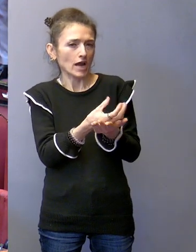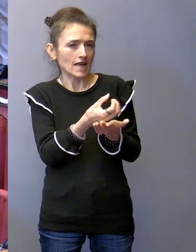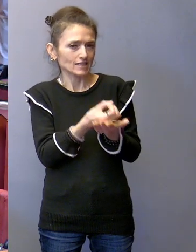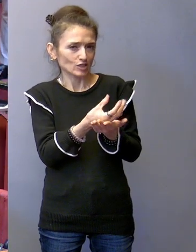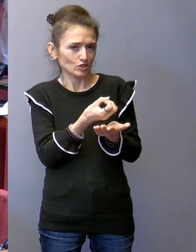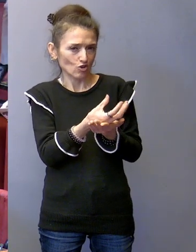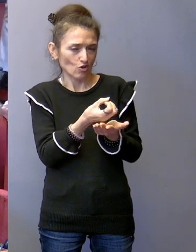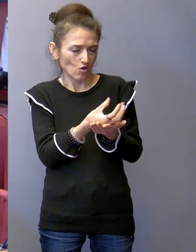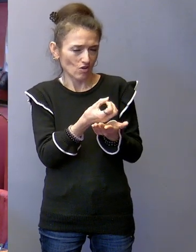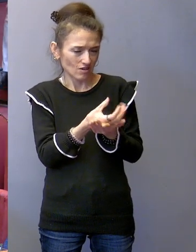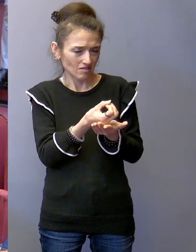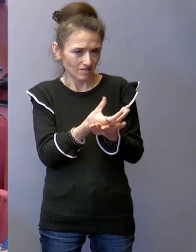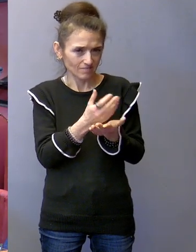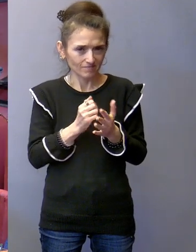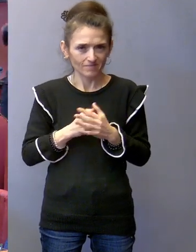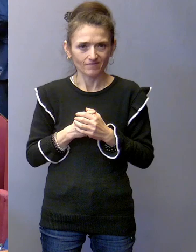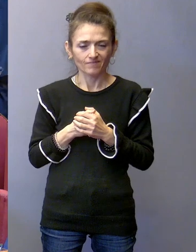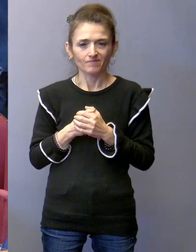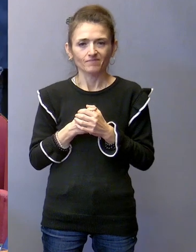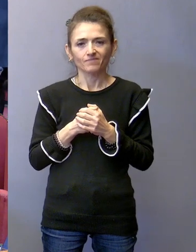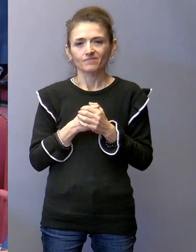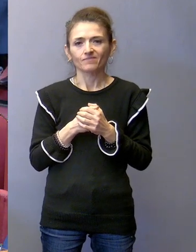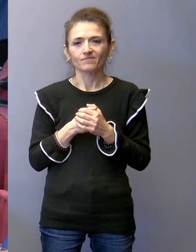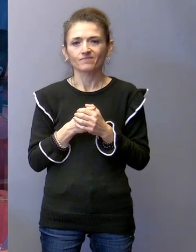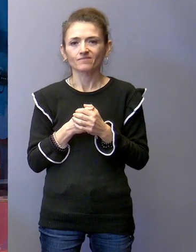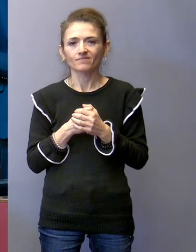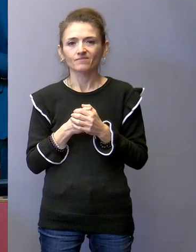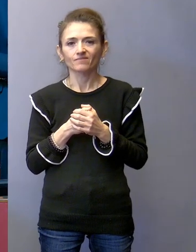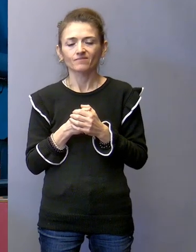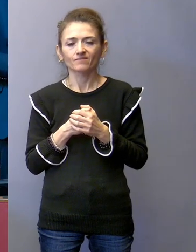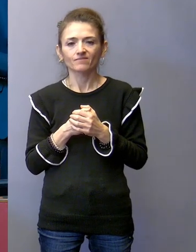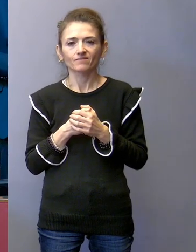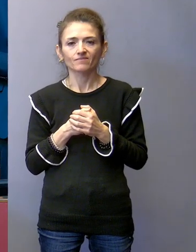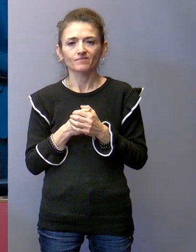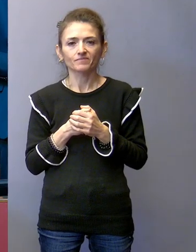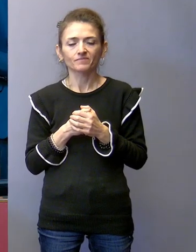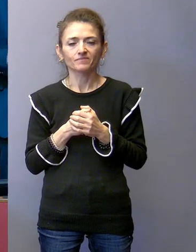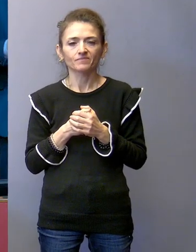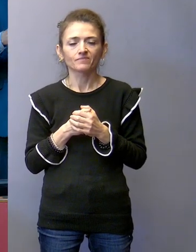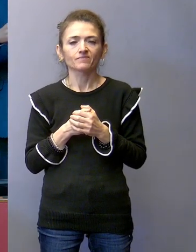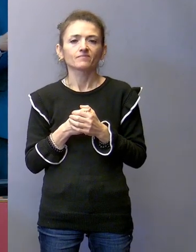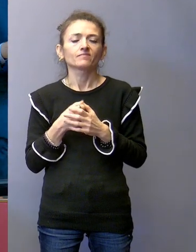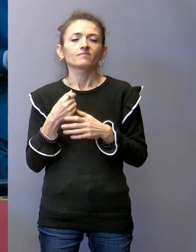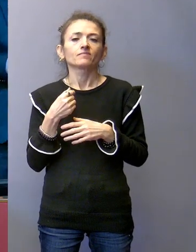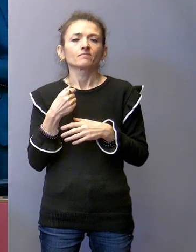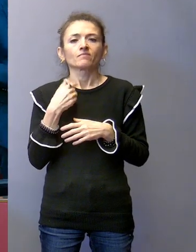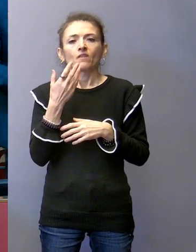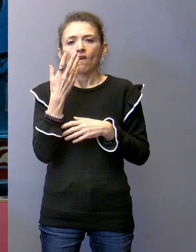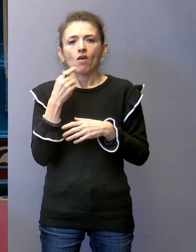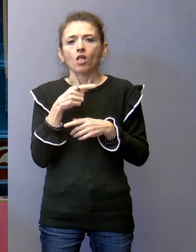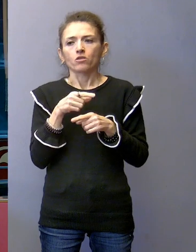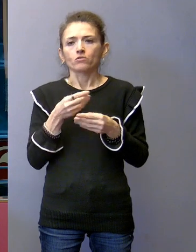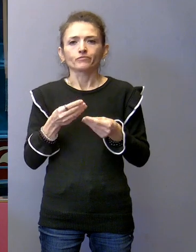variante però se la vogliamo chiamare come la chiamate voi perché per fare per fare un perché vorrei essere che poi tutti fossero